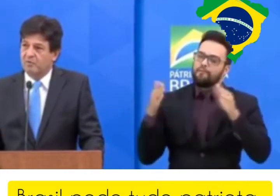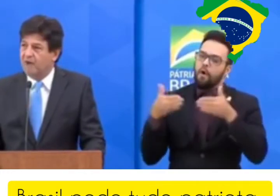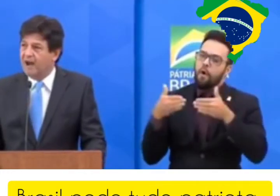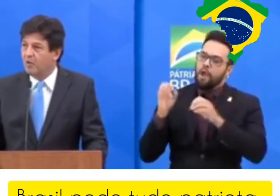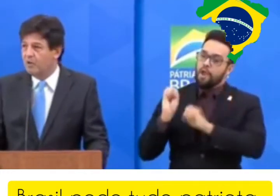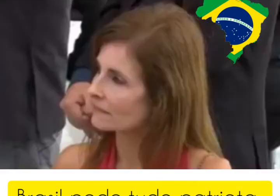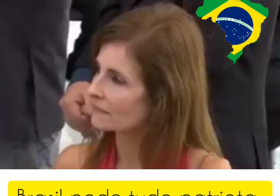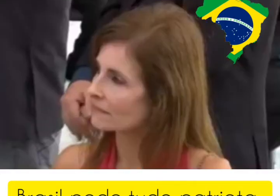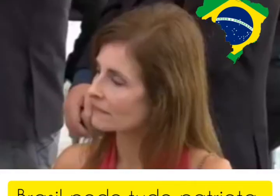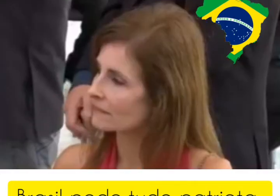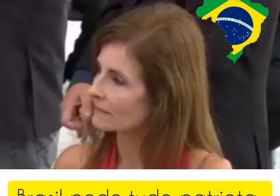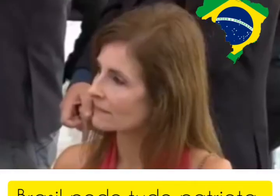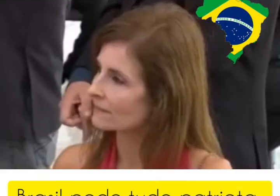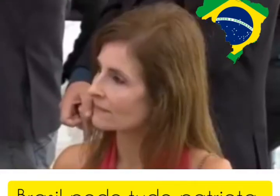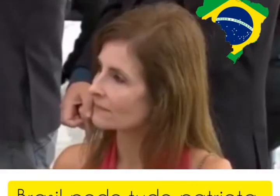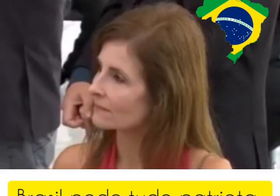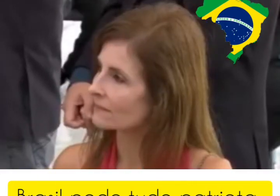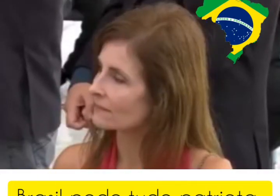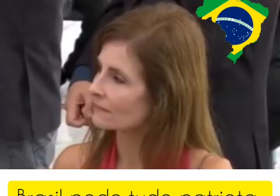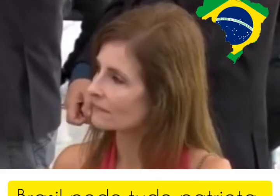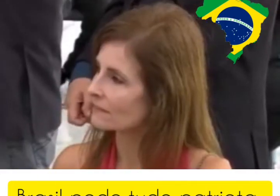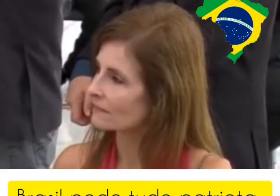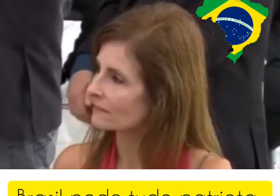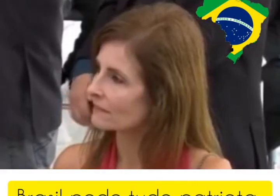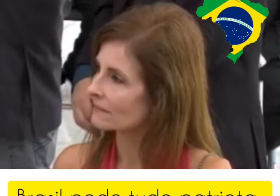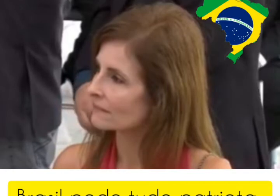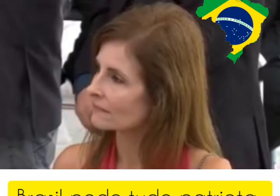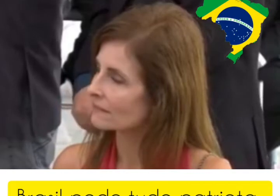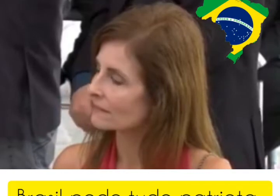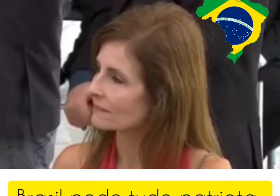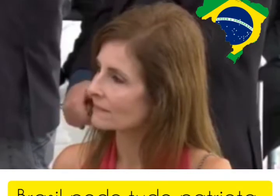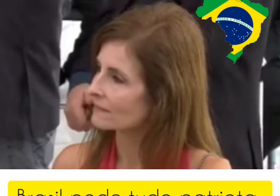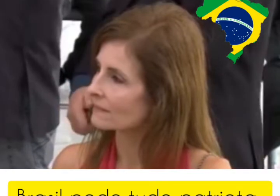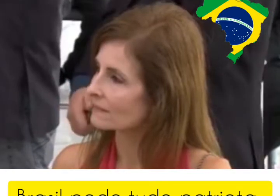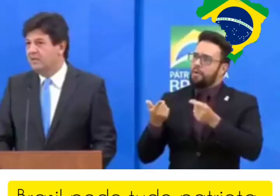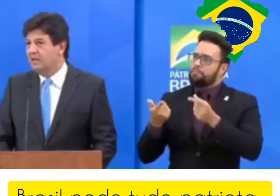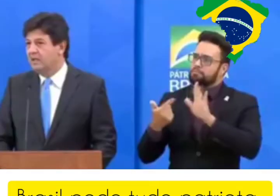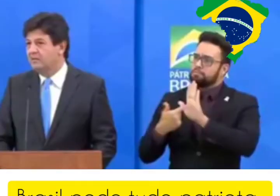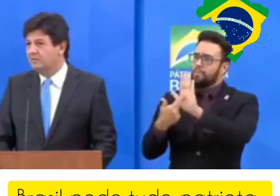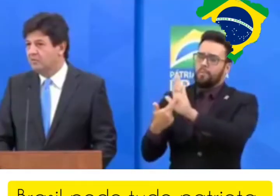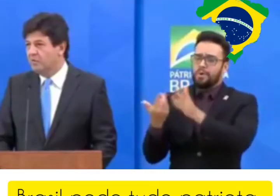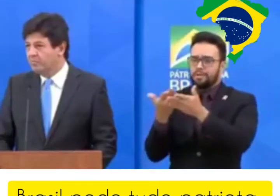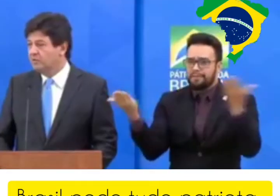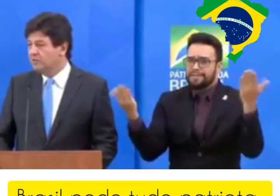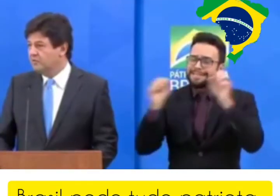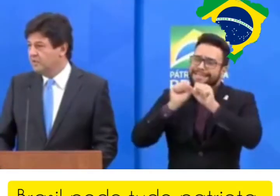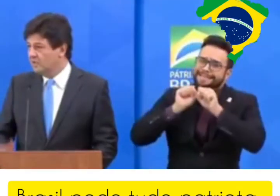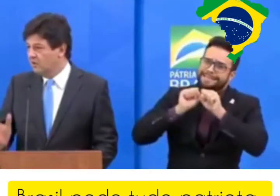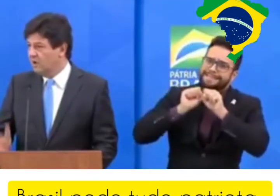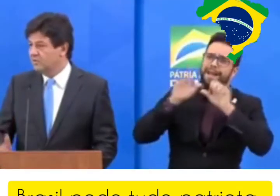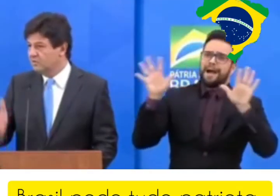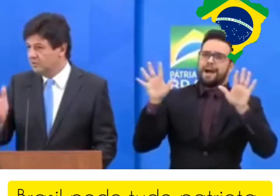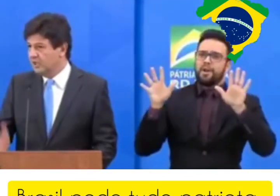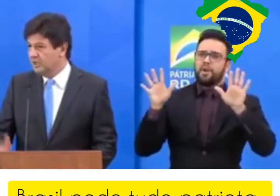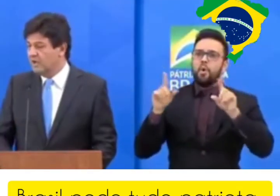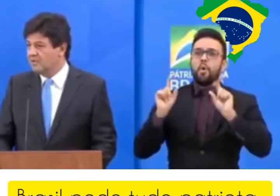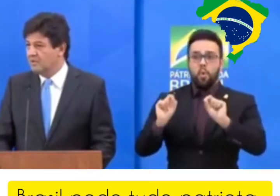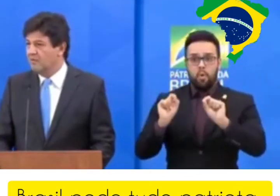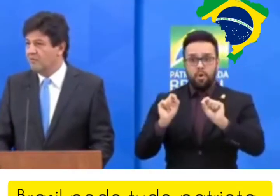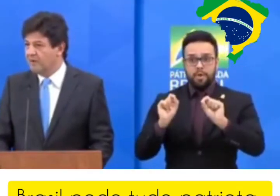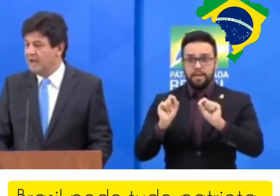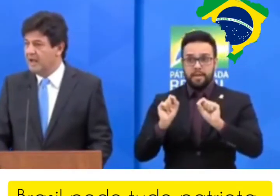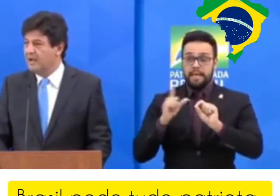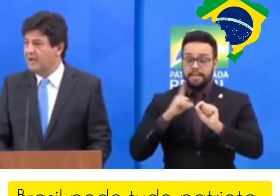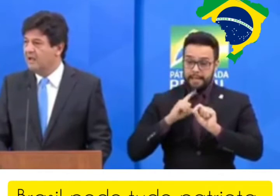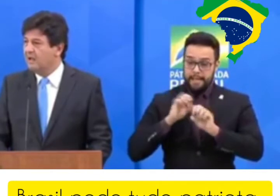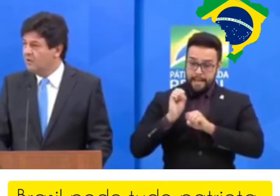filhos por valores. E eu gostaria muito de deixar muito claro que, do ponto de vista nosso de